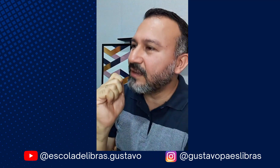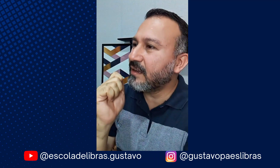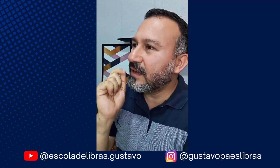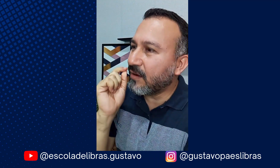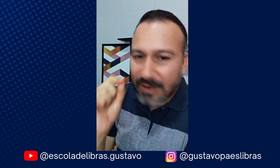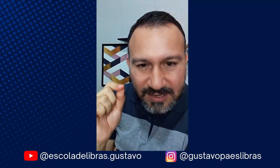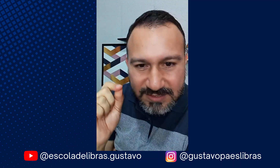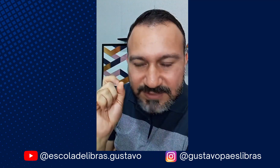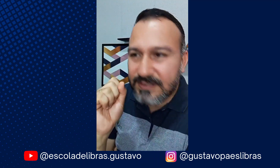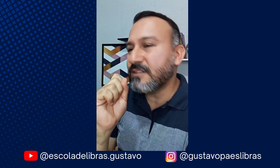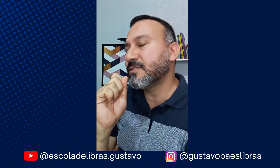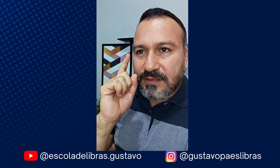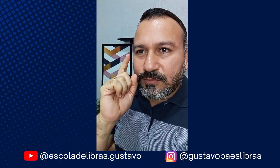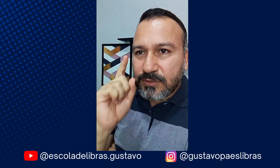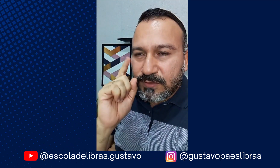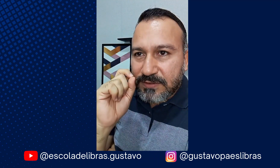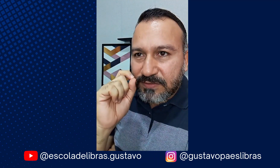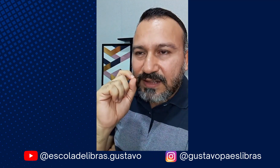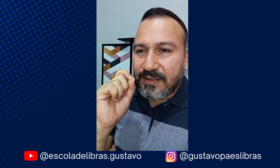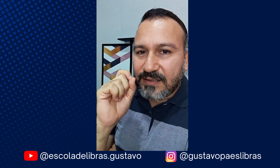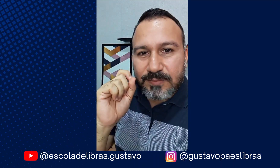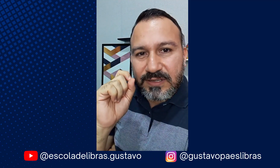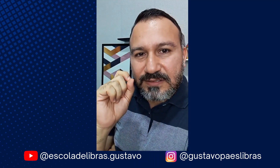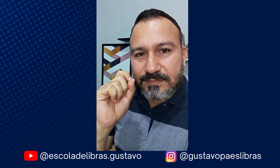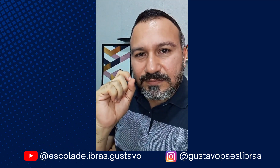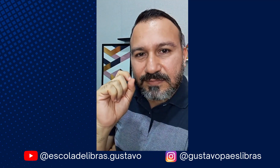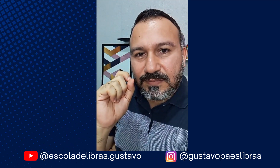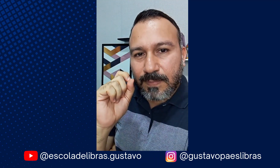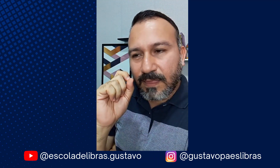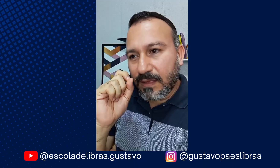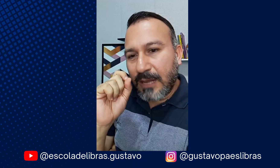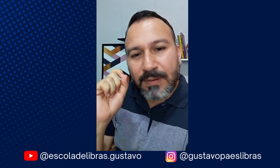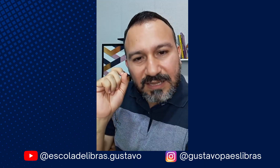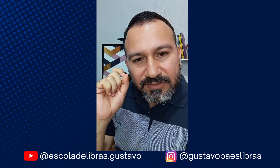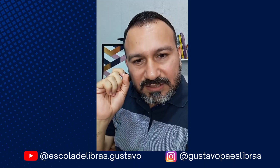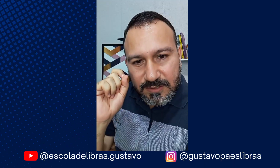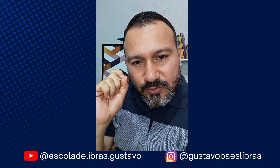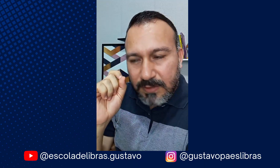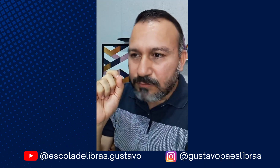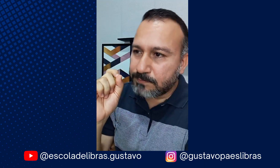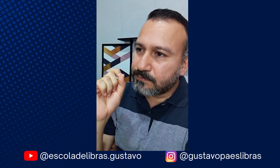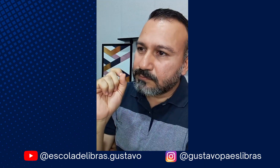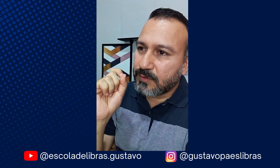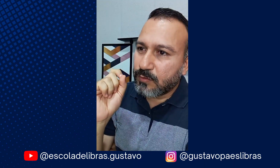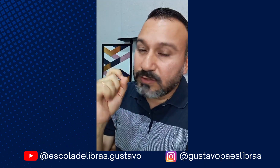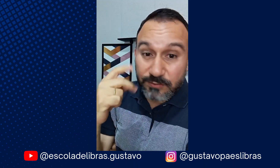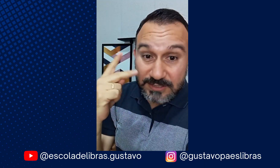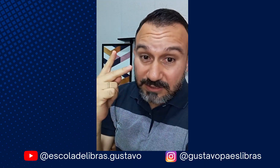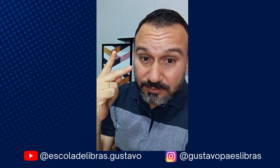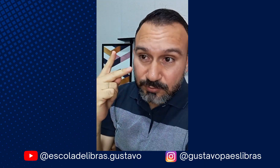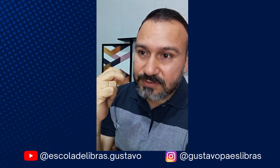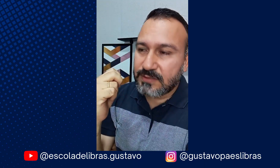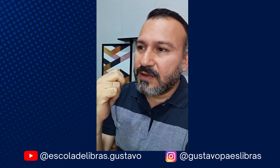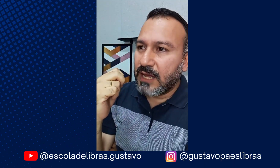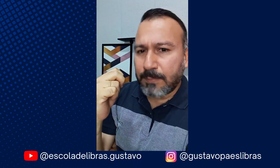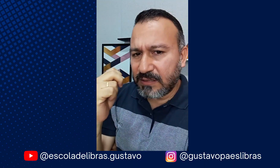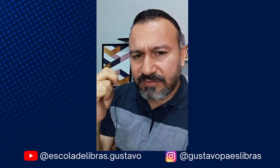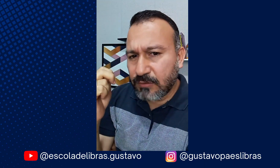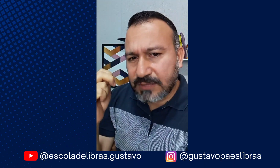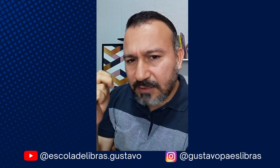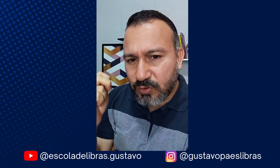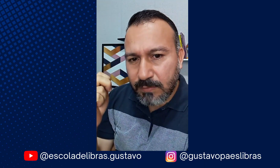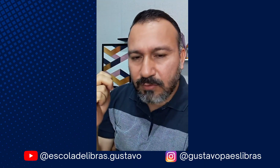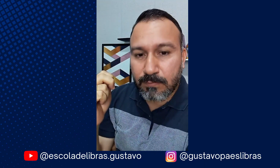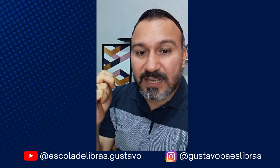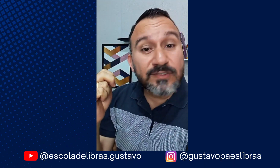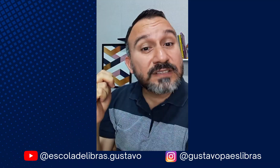Porque a razão é a seguinte: quando você fala em Libras, a palavra está na sua mão. Quando você traduz, a palavra não